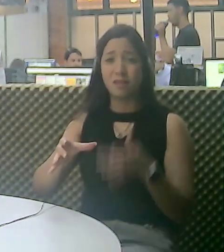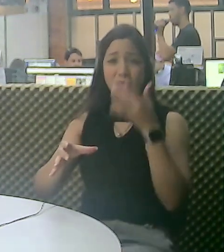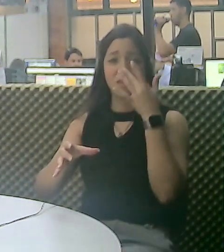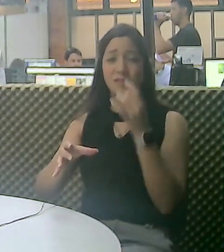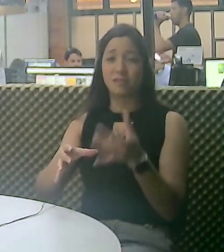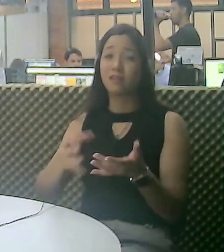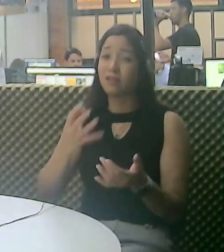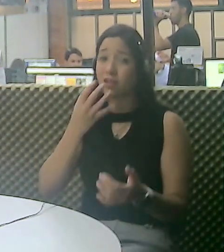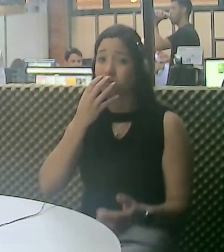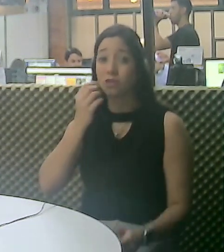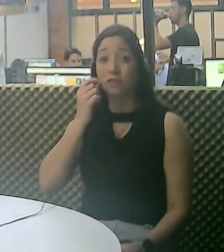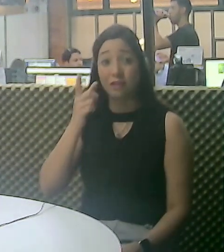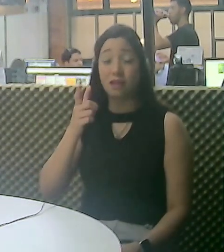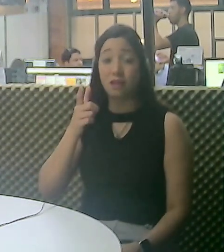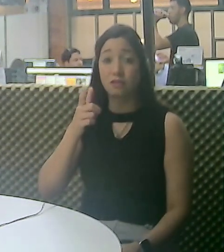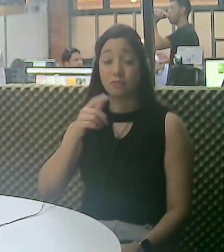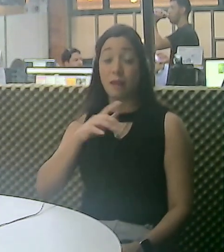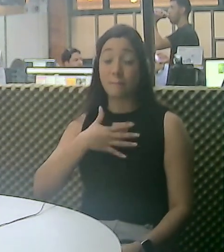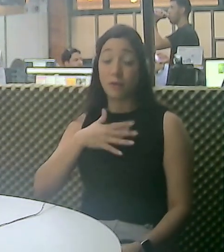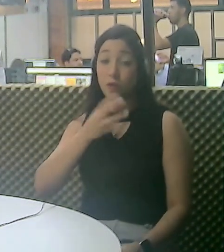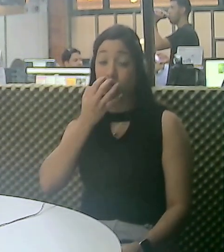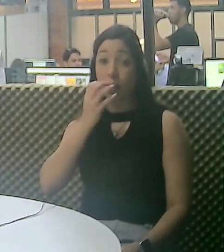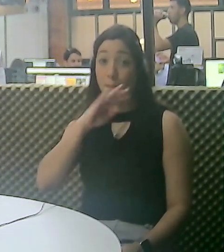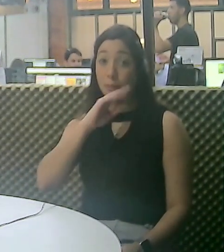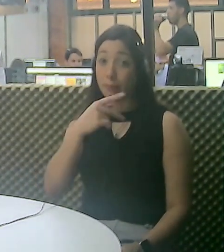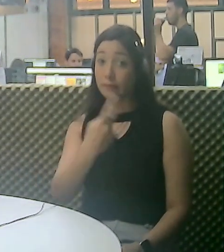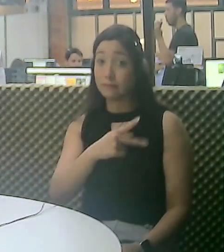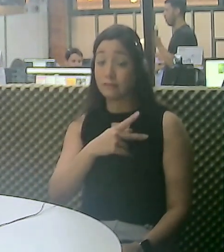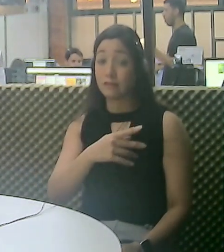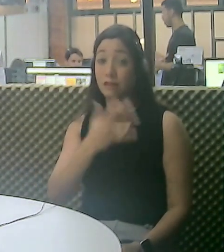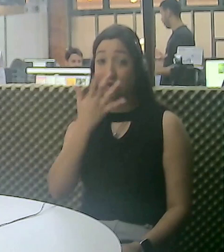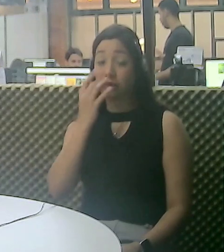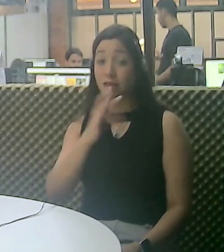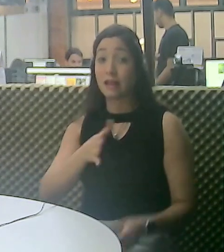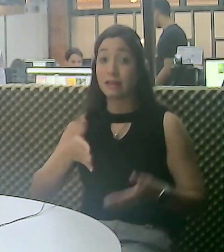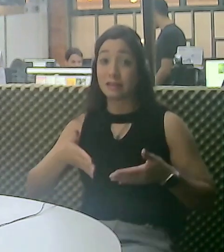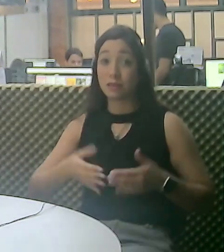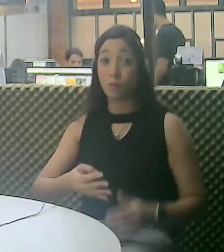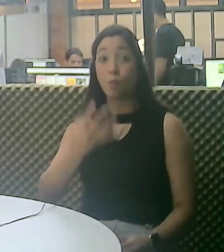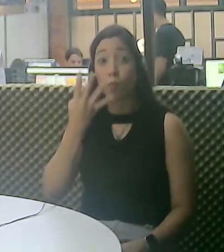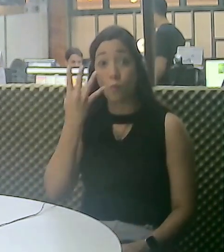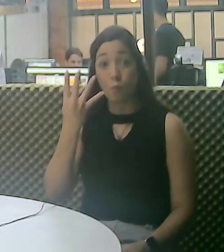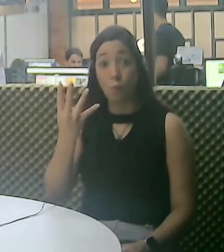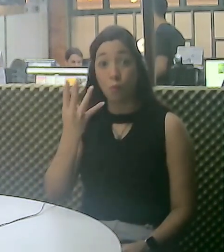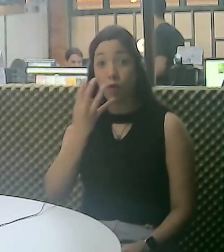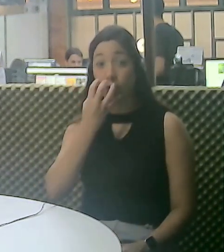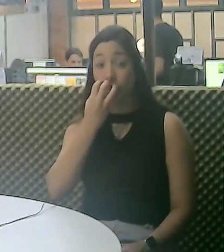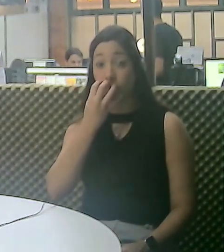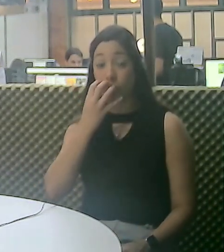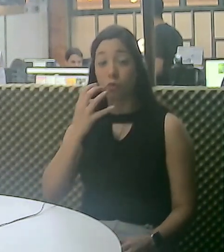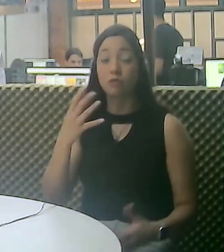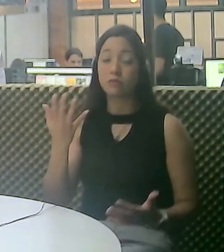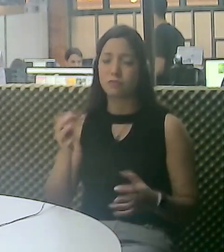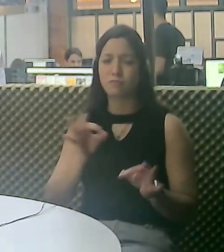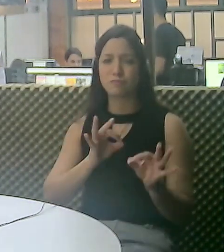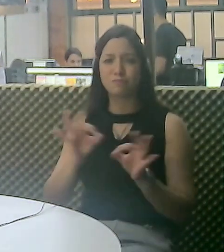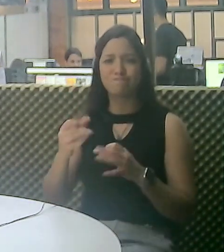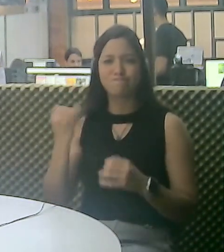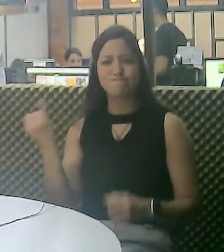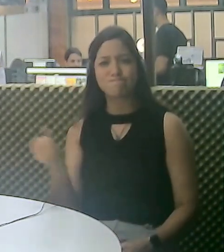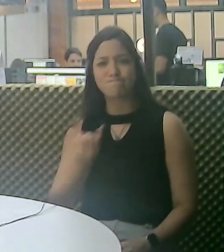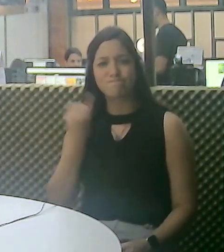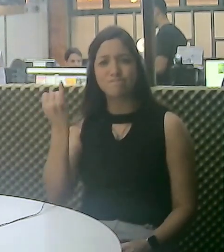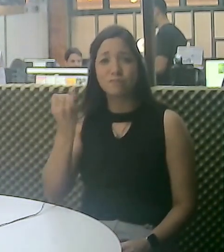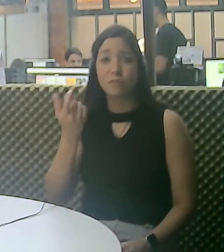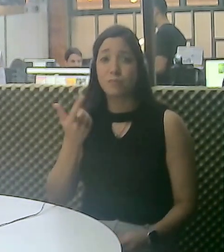animais, inclusive elas, a mãe delas foram abandonadas lá em casa e nasceu a pato. Então está sendo um projeto muito importante que a gente